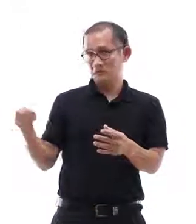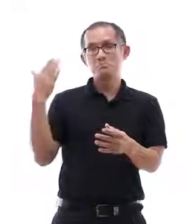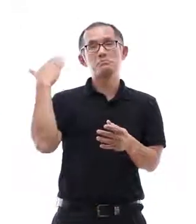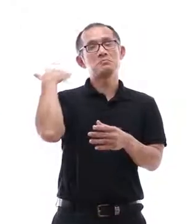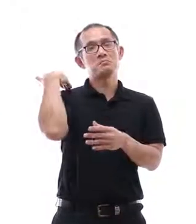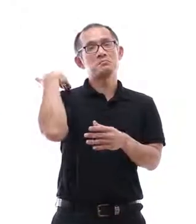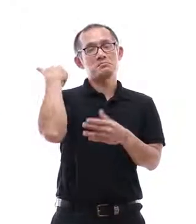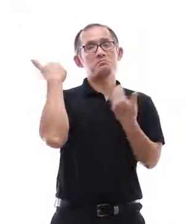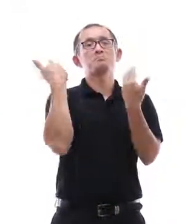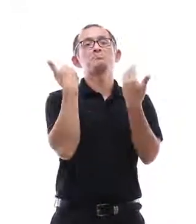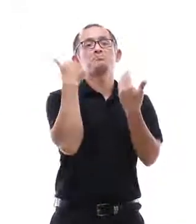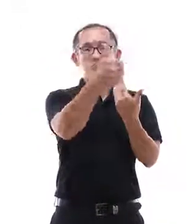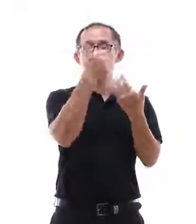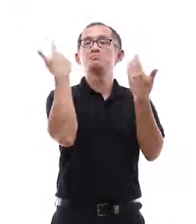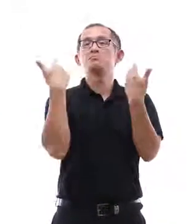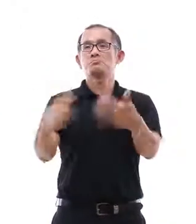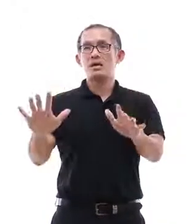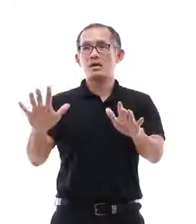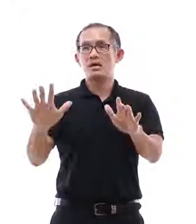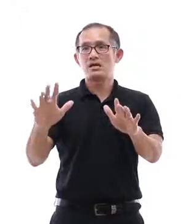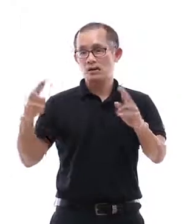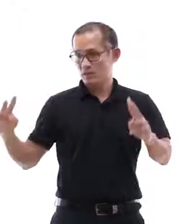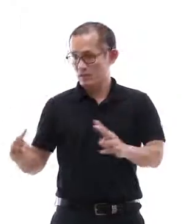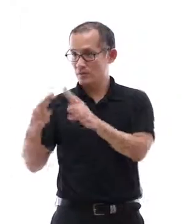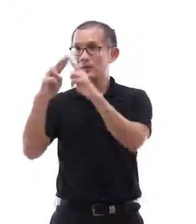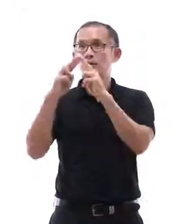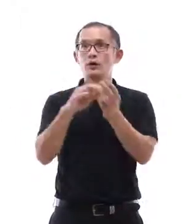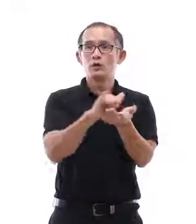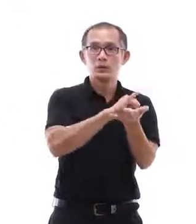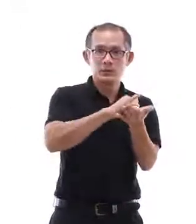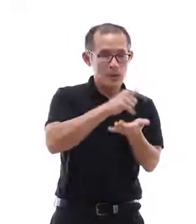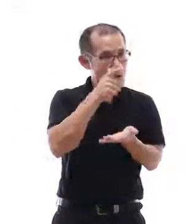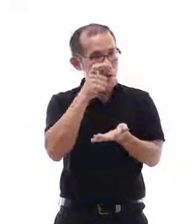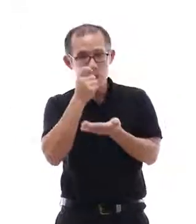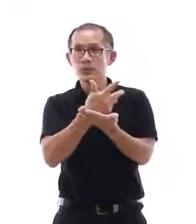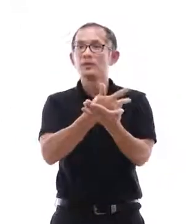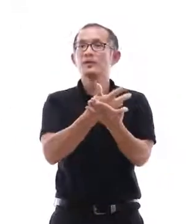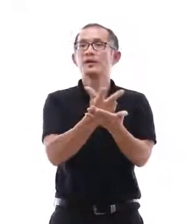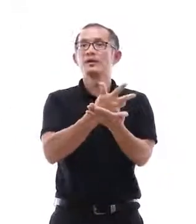他曾经到巴黎及纽约学习艺术。